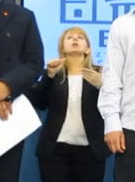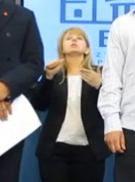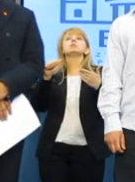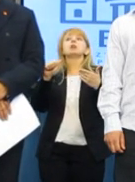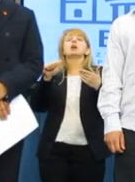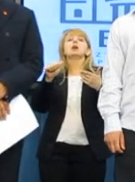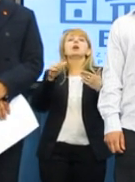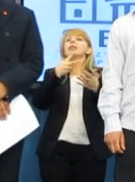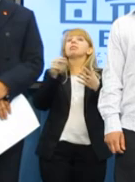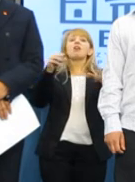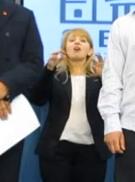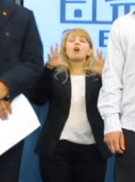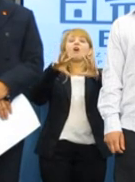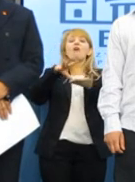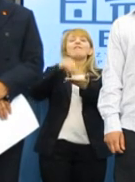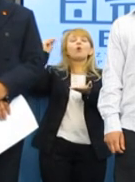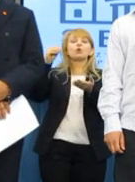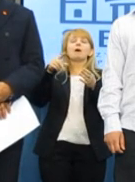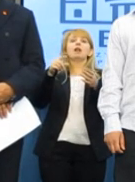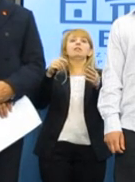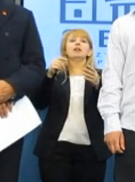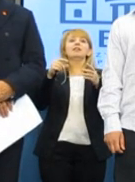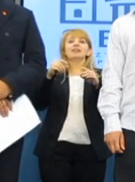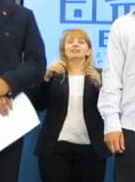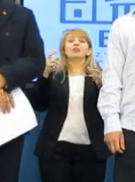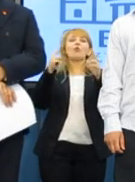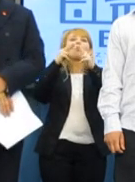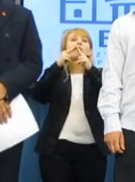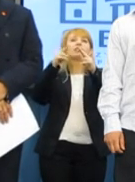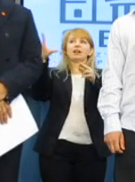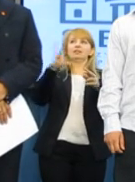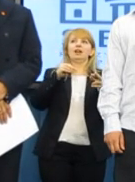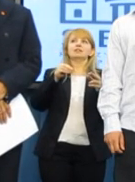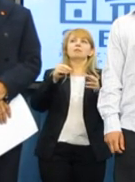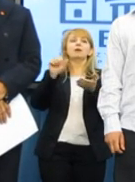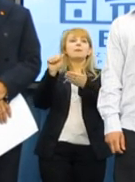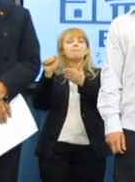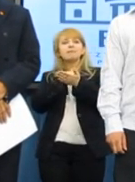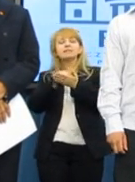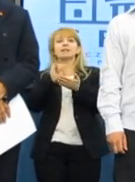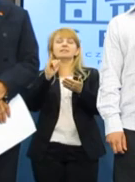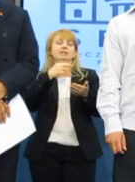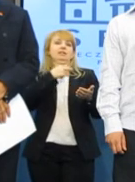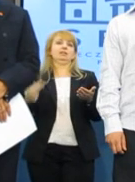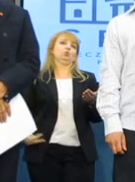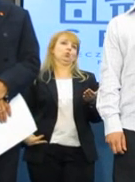powiedzieć, nieformalnej szczynki kontaktowej biznesu z Donaldem Tuskiem? Proszę bardzo.